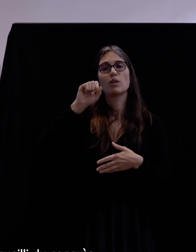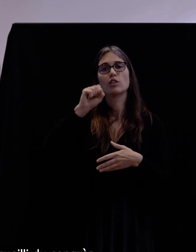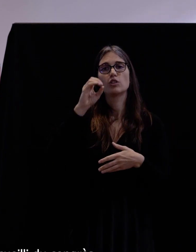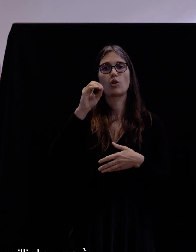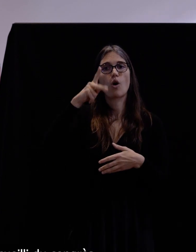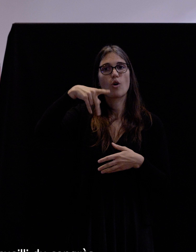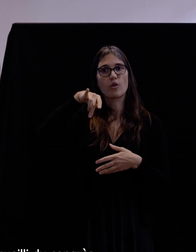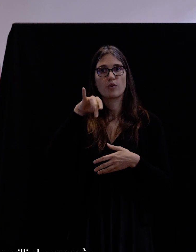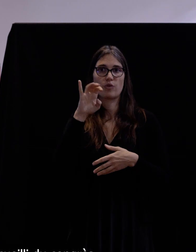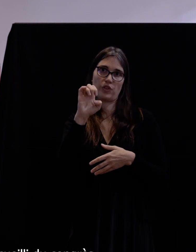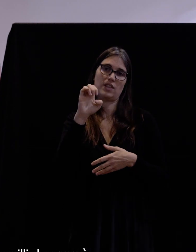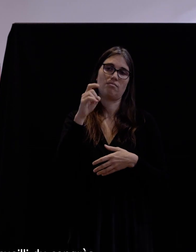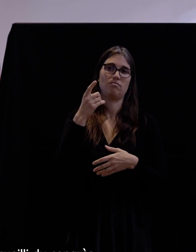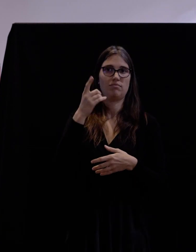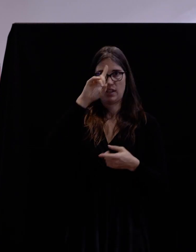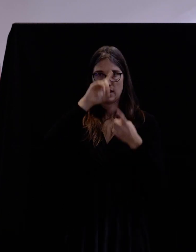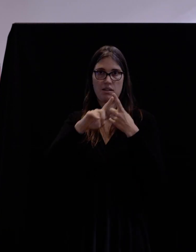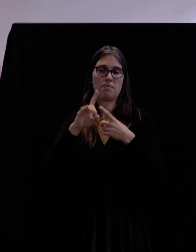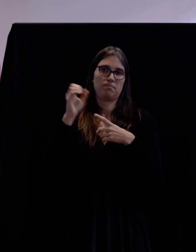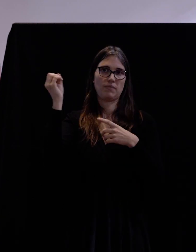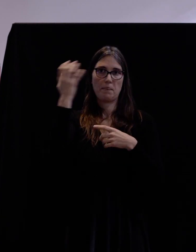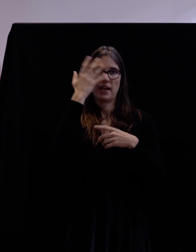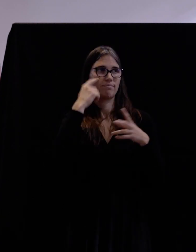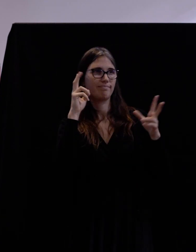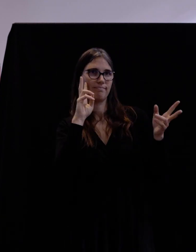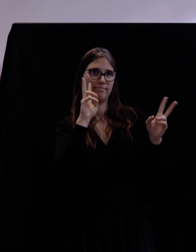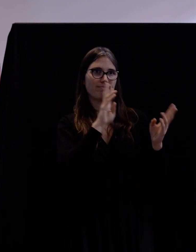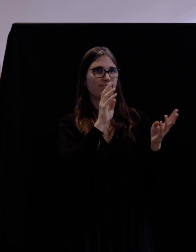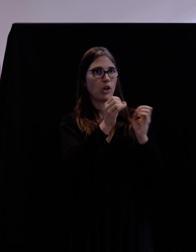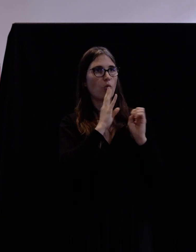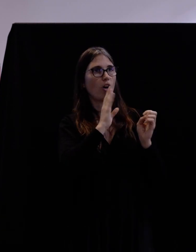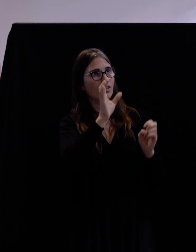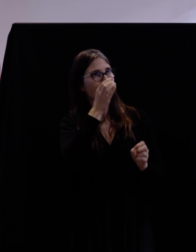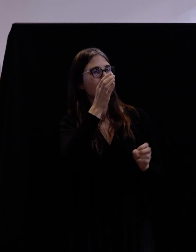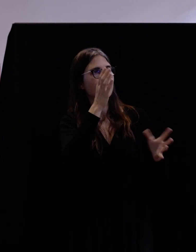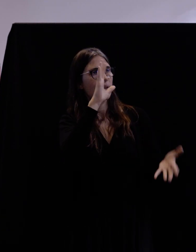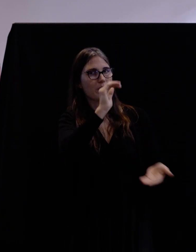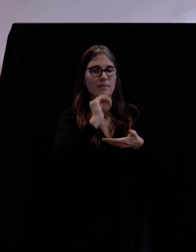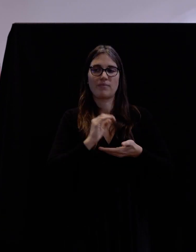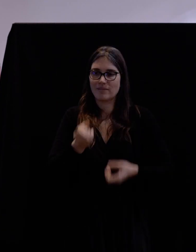recueilli du congrès d'Orlando de l'été dernier. Merci Adrien.